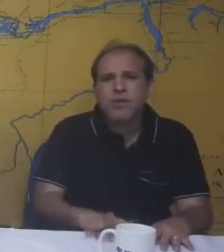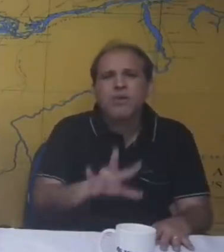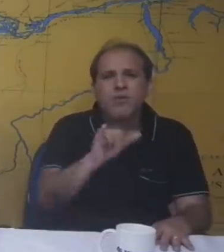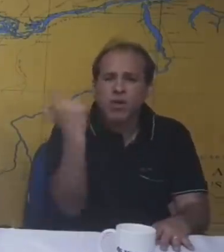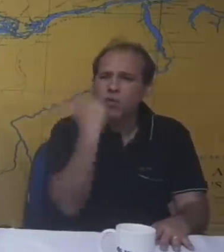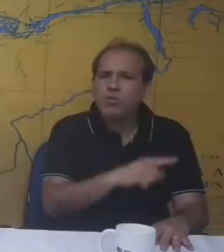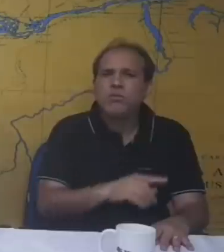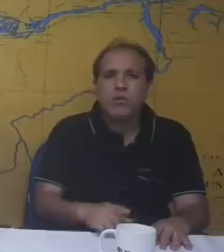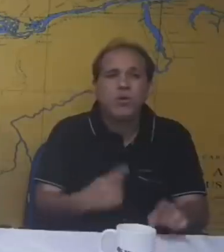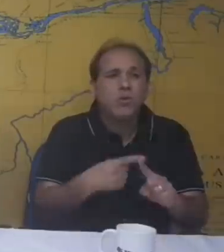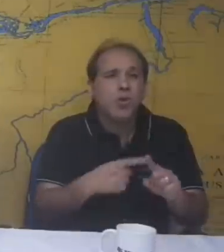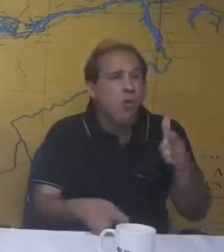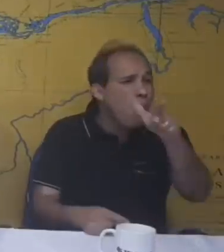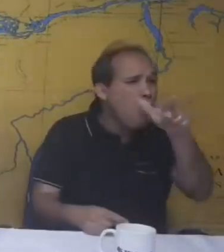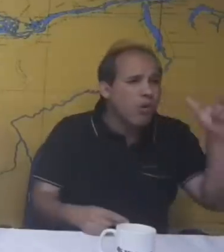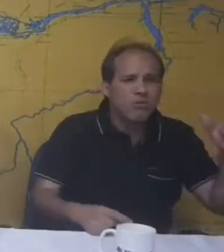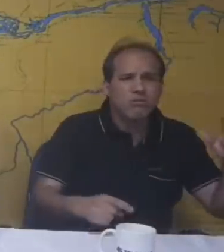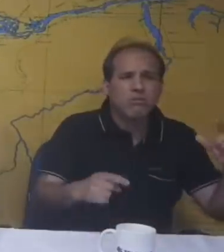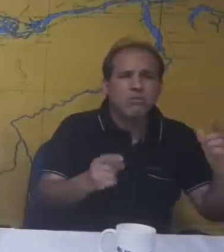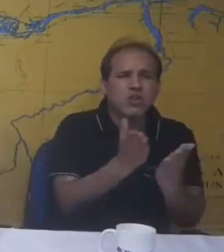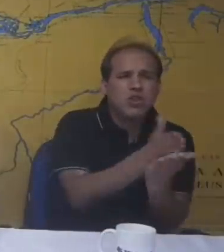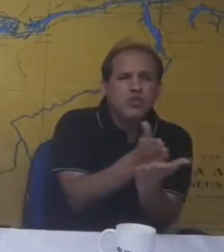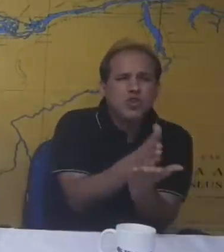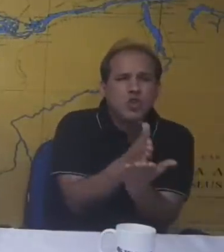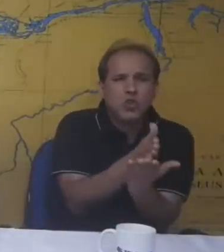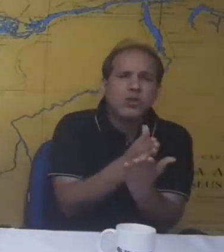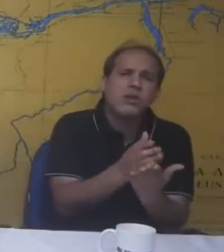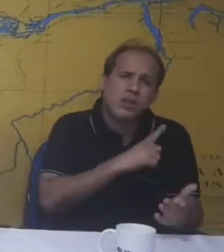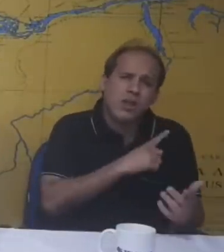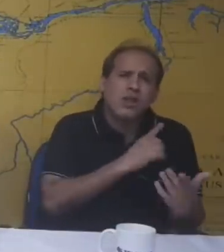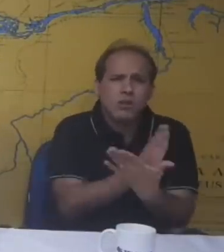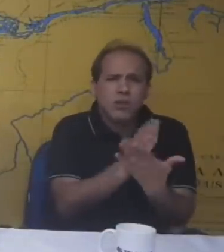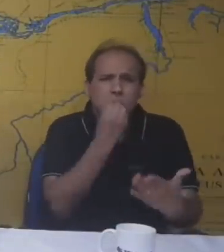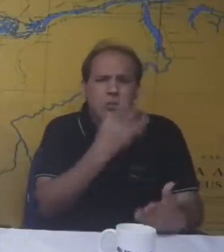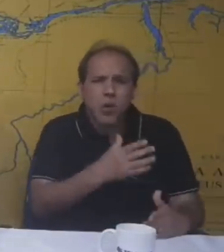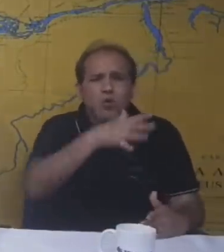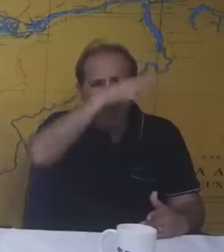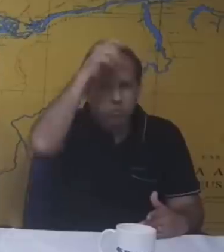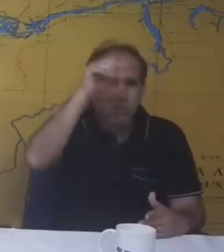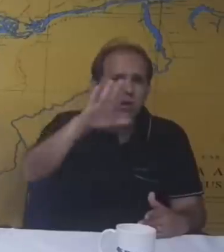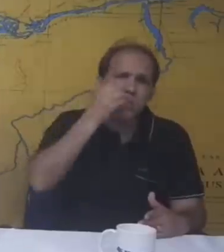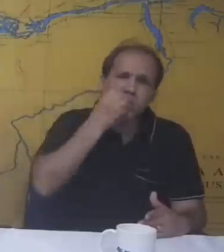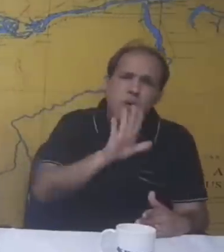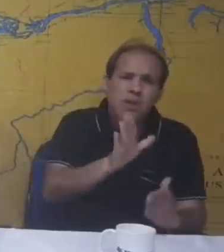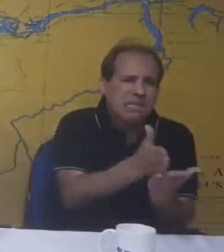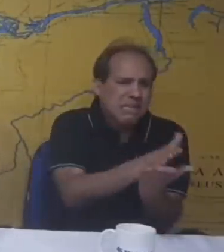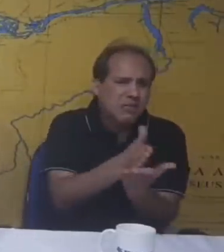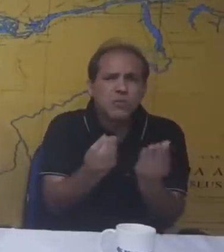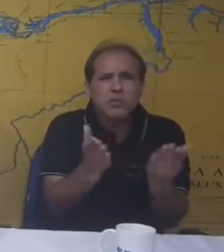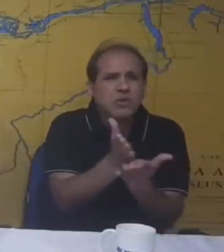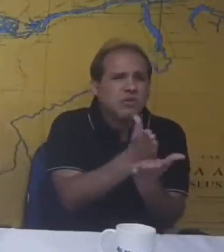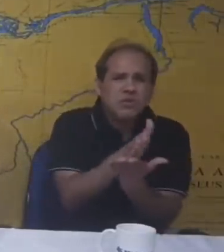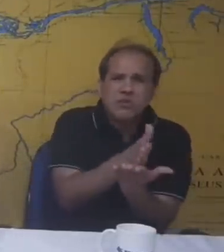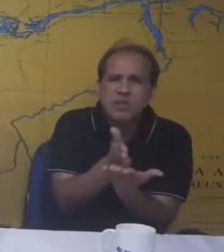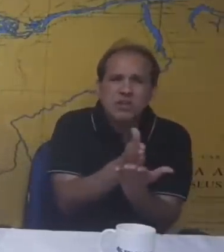chance de chegar, até porque o outro lado já está muito dividido, né? Temos bons outros candidatos lá em Mato Grosso, mas está tão dividido que